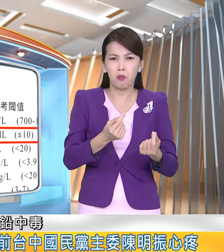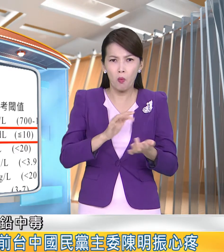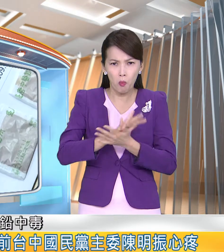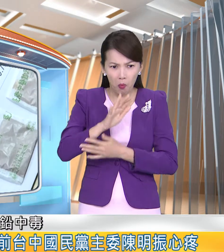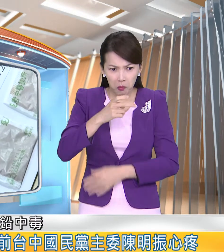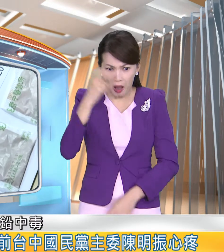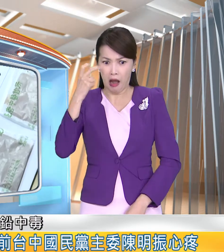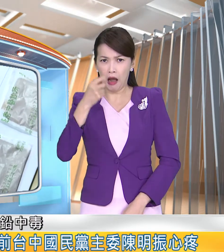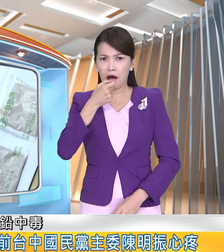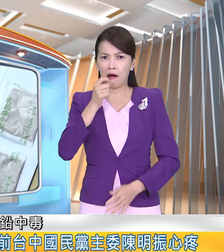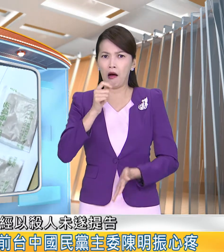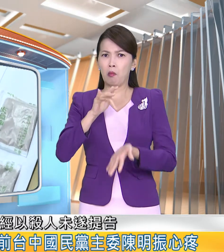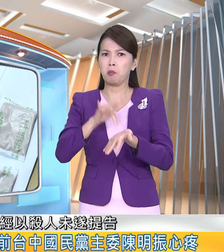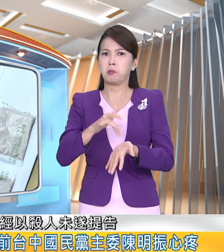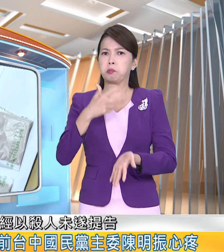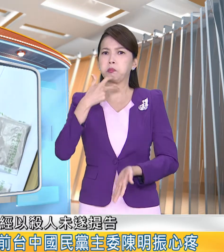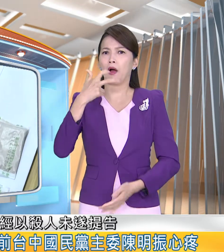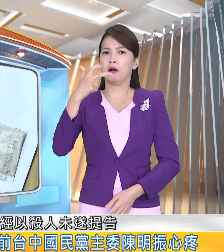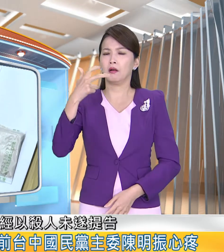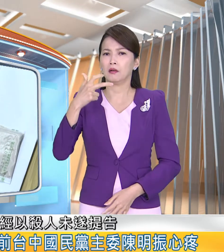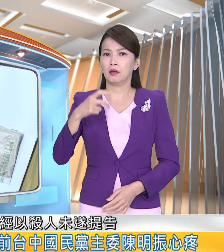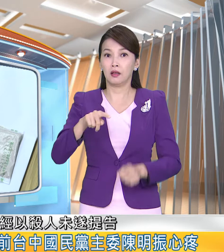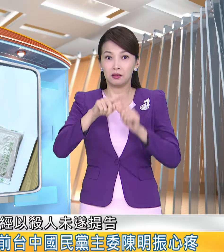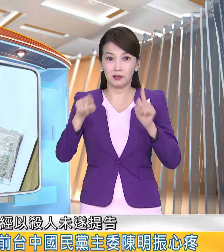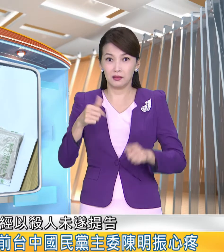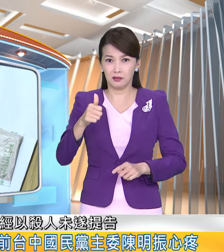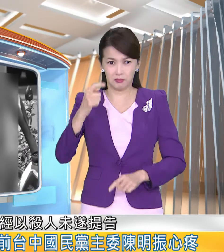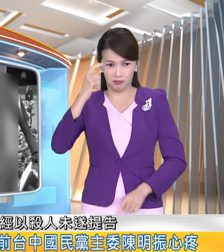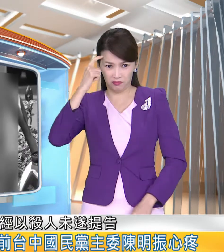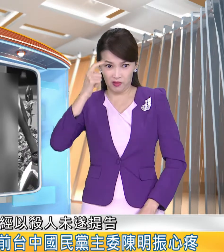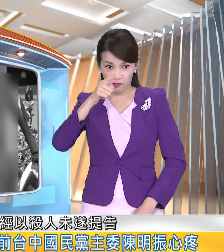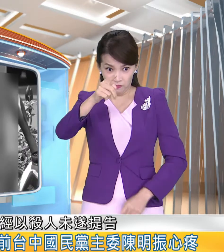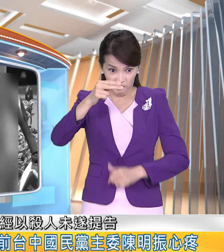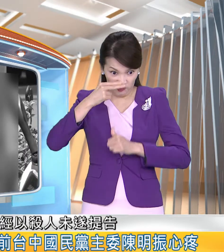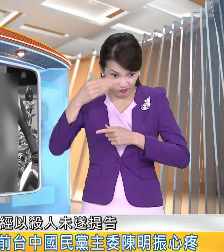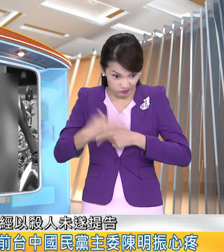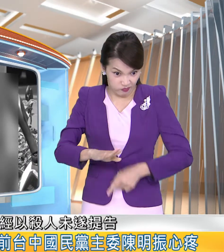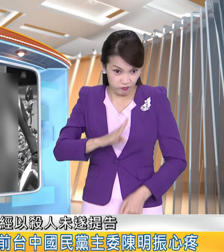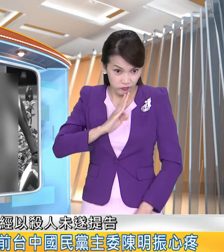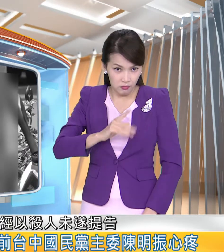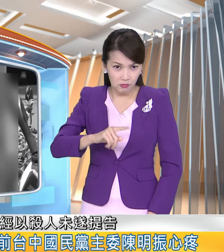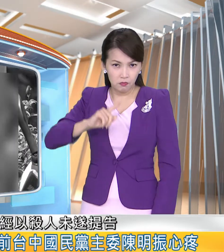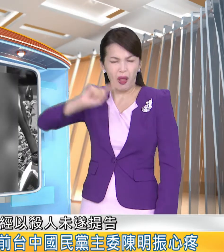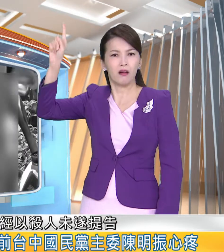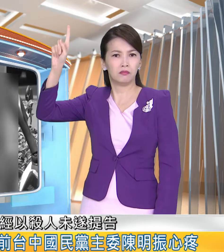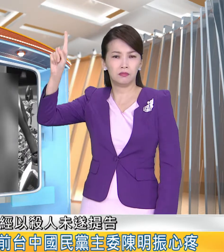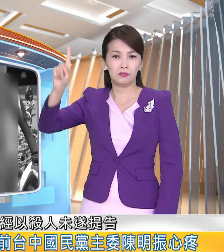毒。张彦彤表示，已经以杀人未遂提告。